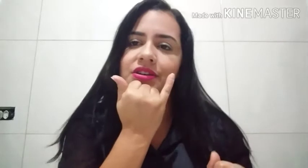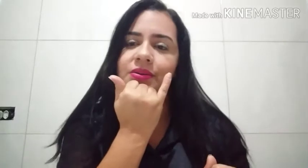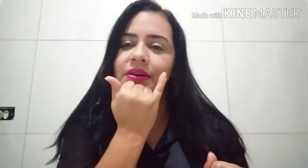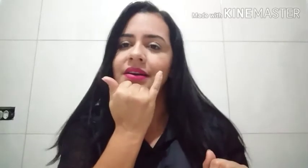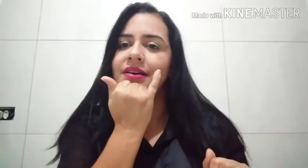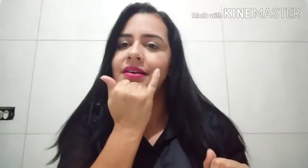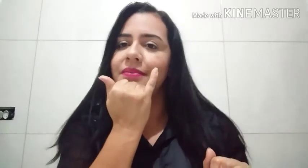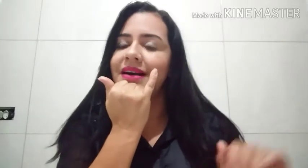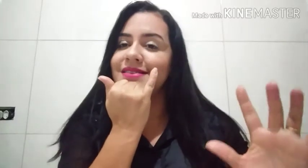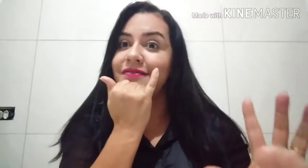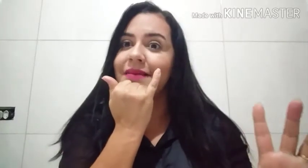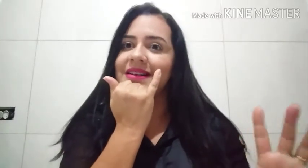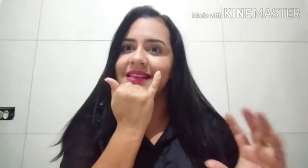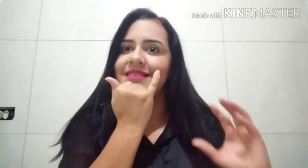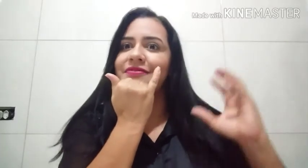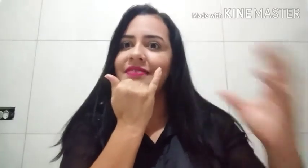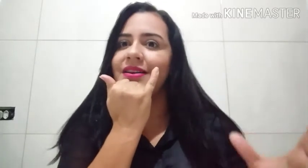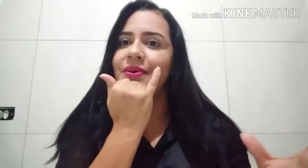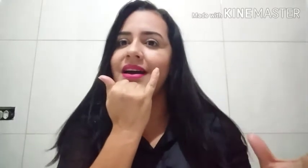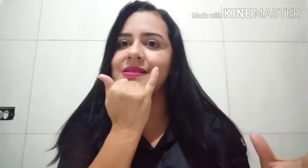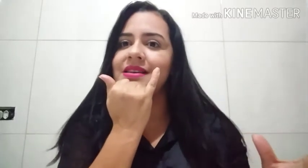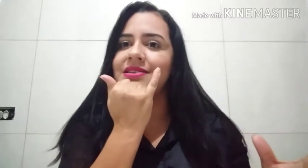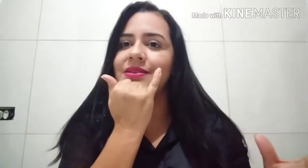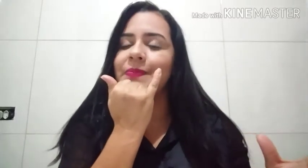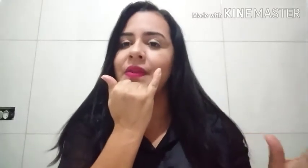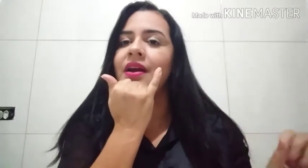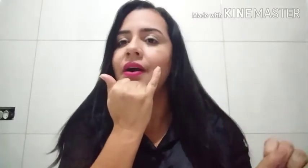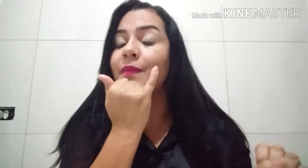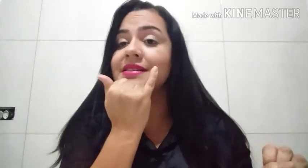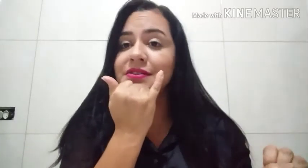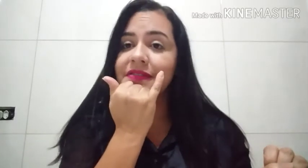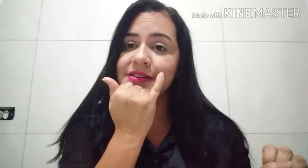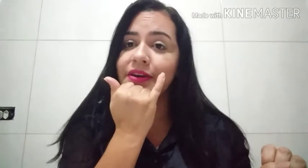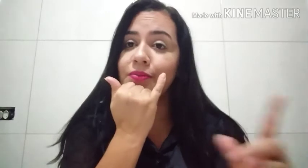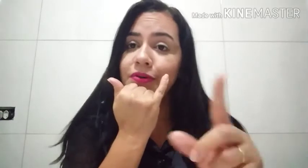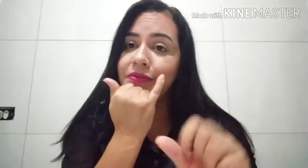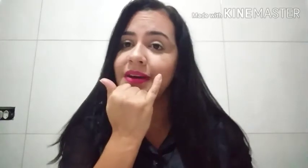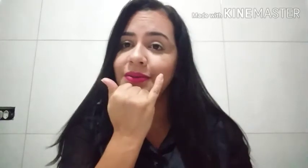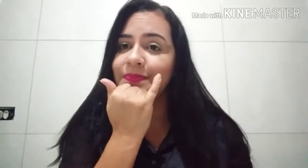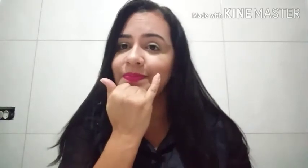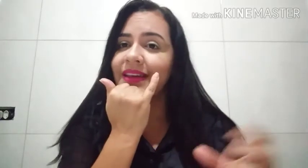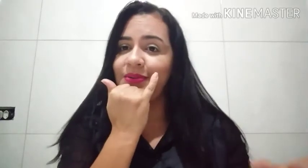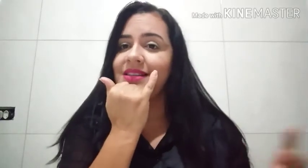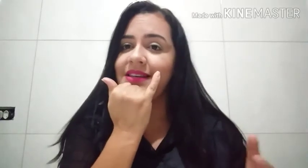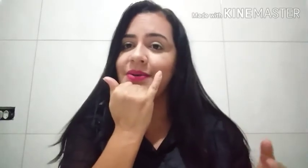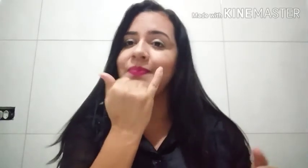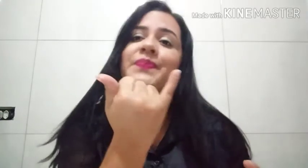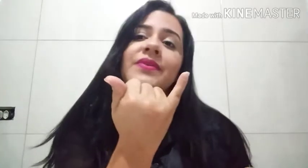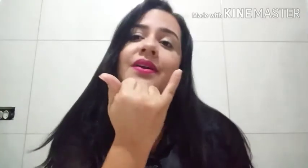subtendido, mas não vai passar de fato o real sentido. Eu preciso fazer o que? O movimento, que é o terceiro.